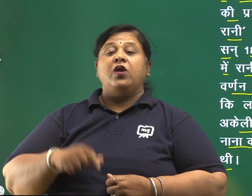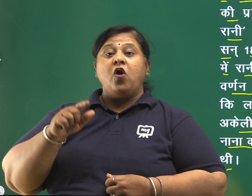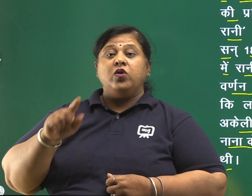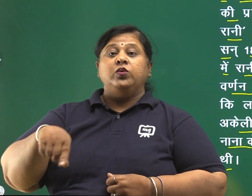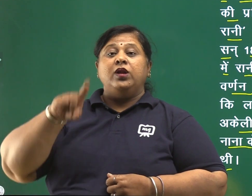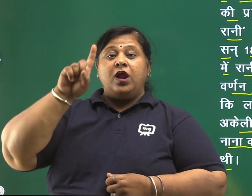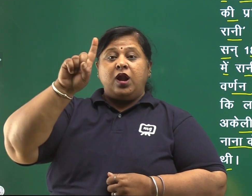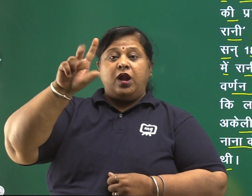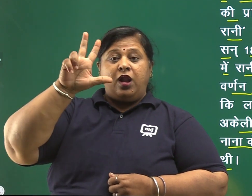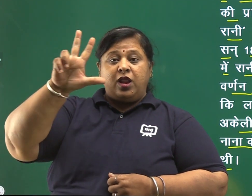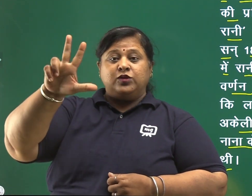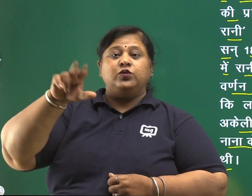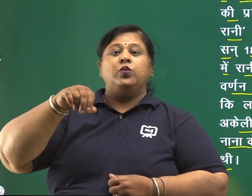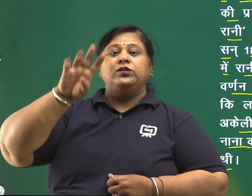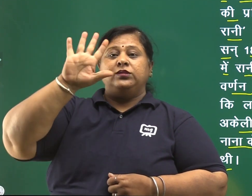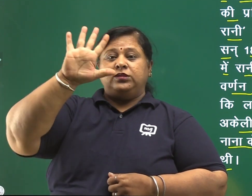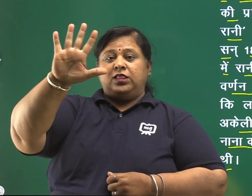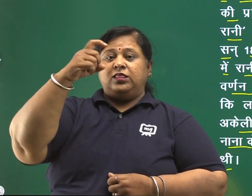और सन 1857